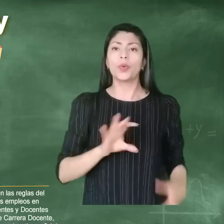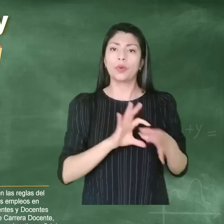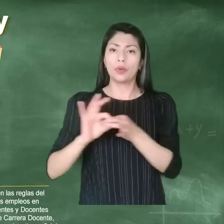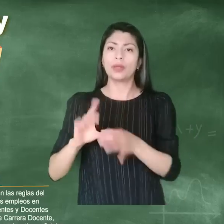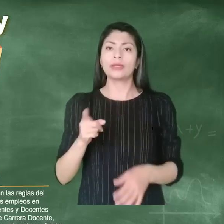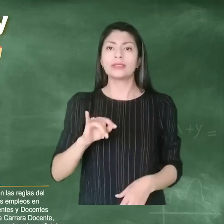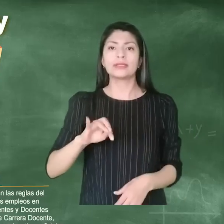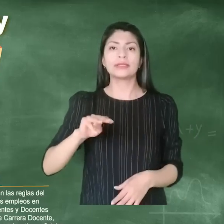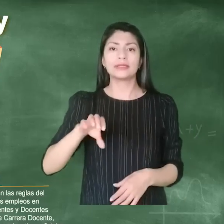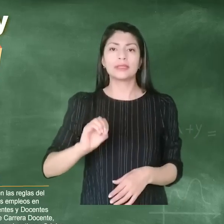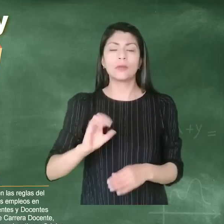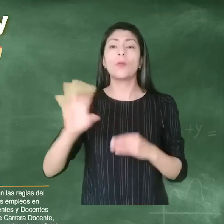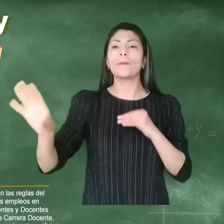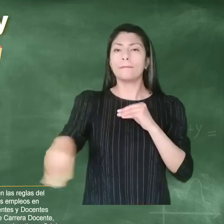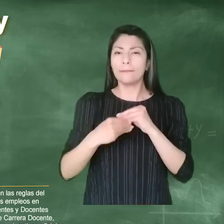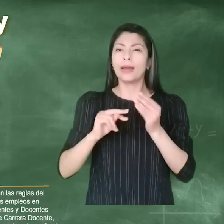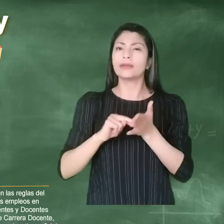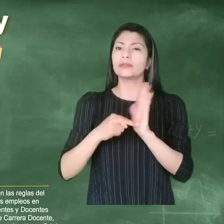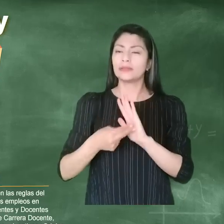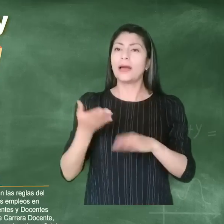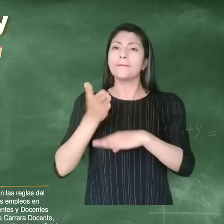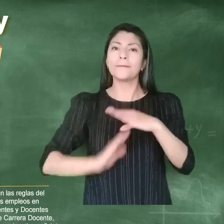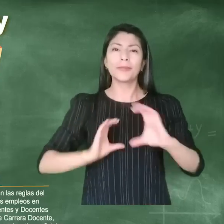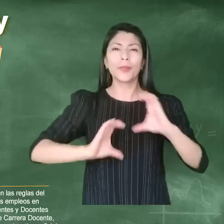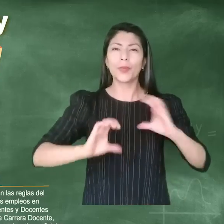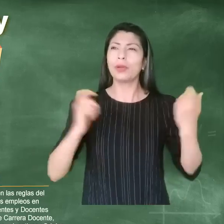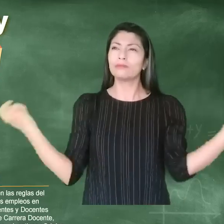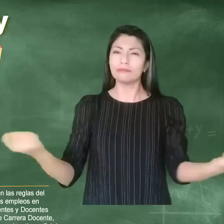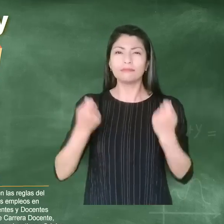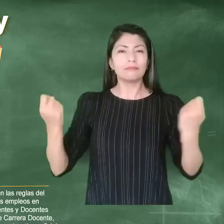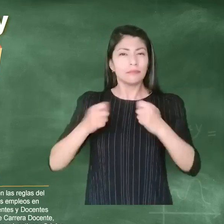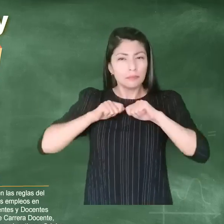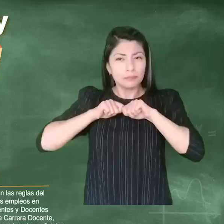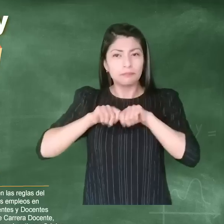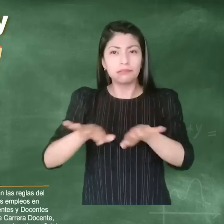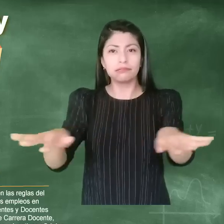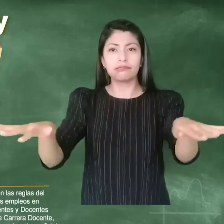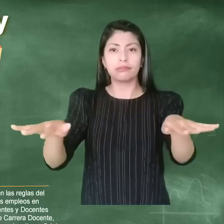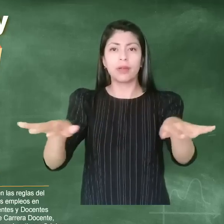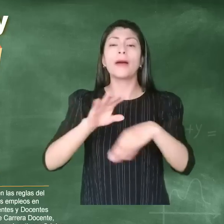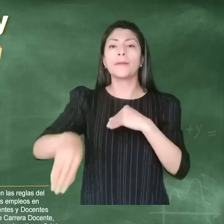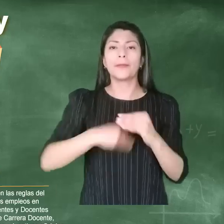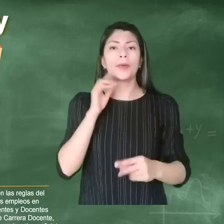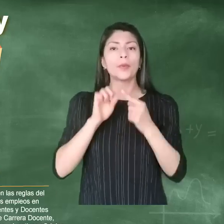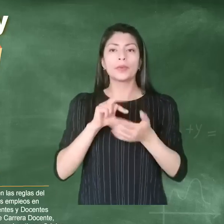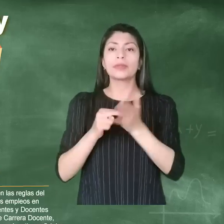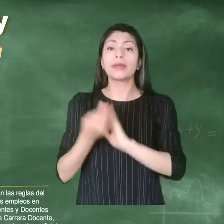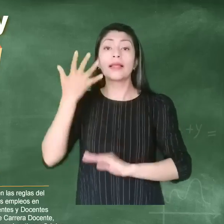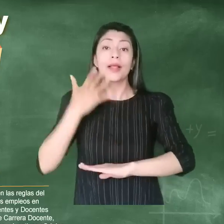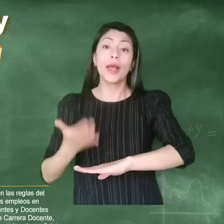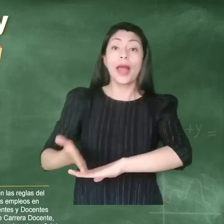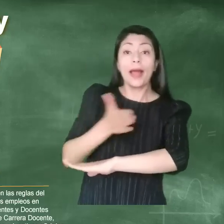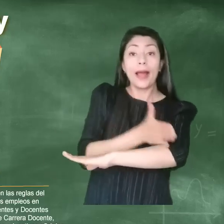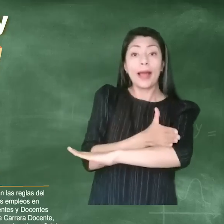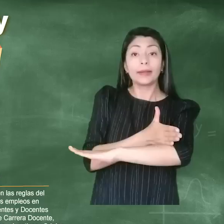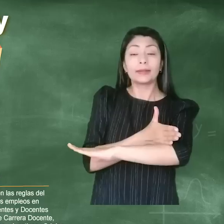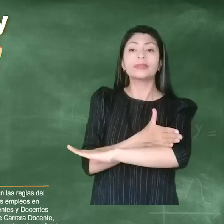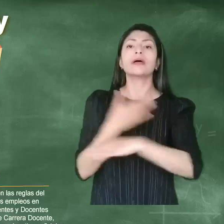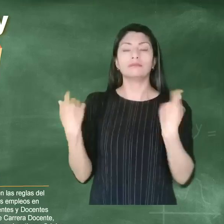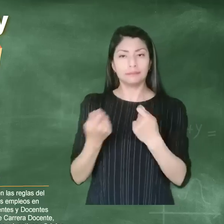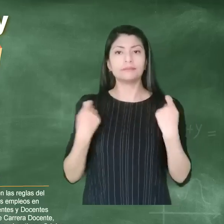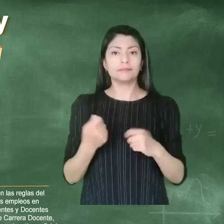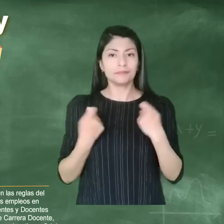www.cnsc.gov.co, y o enlaces SIMO y por diferentes medios de comunicación que defina la CNSC, por lo menos con 5